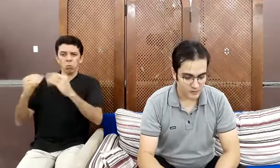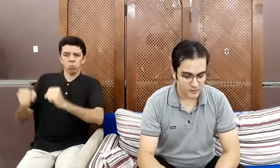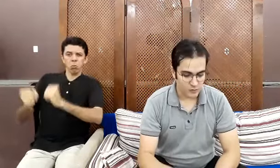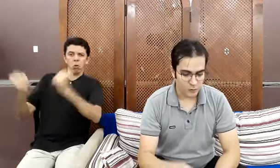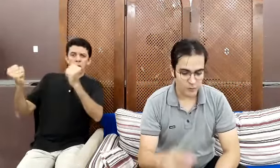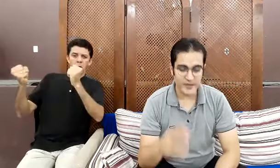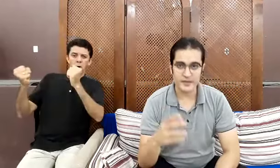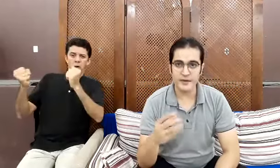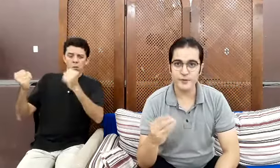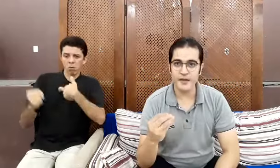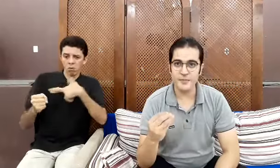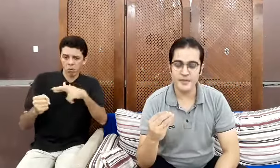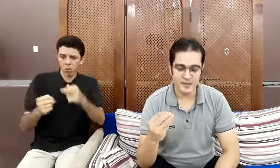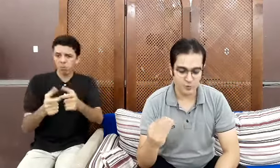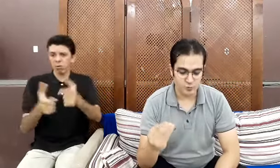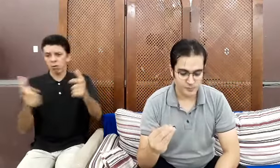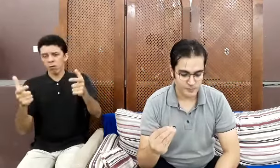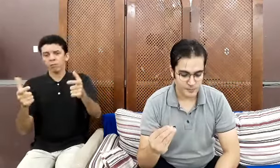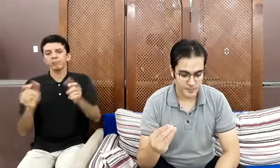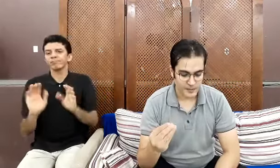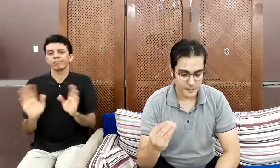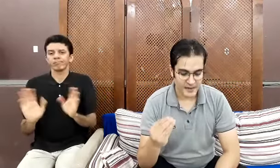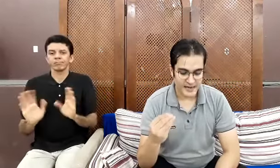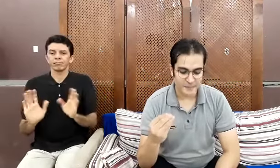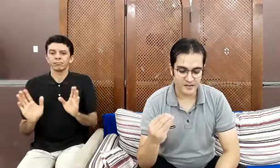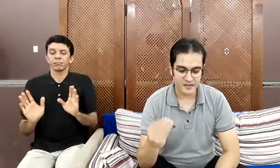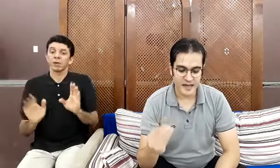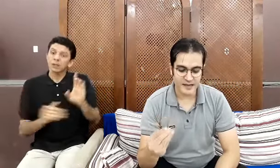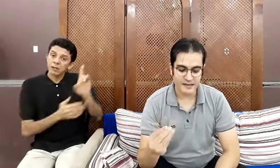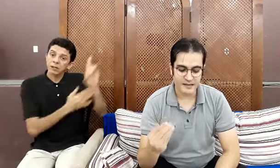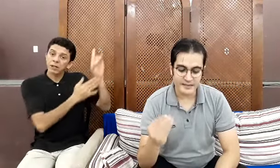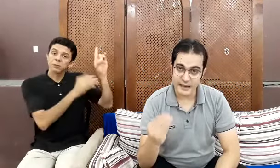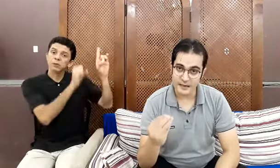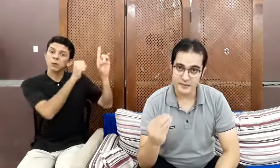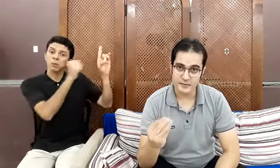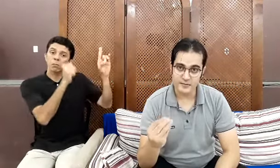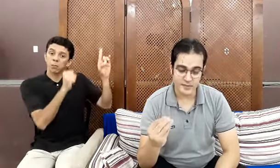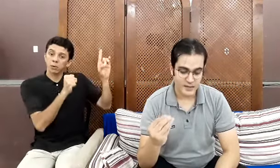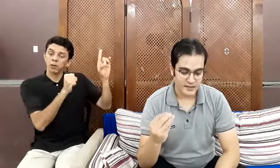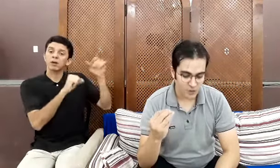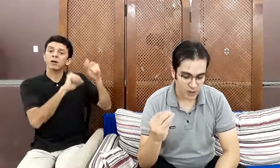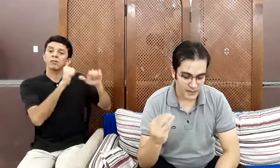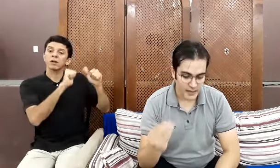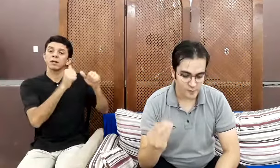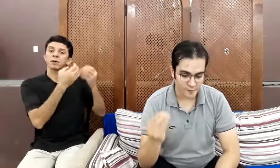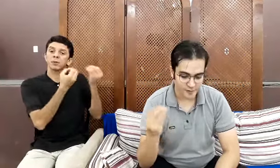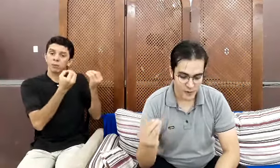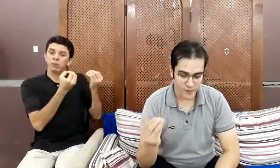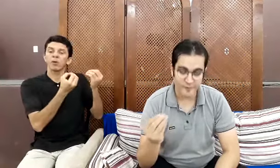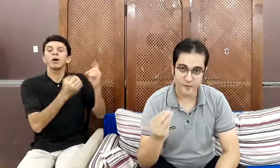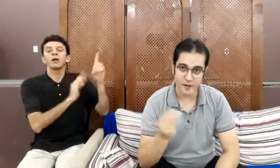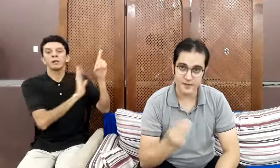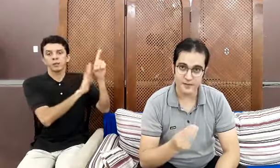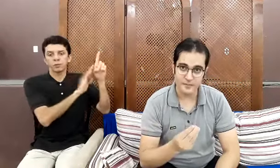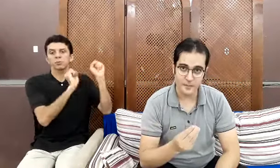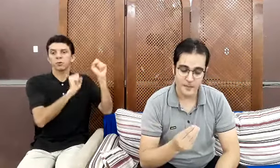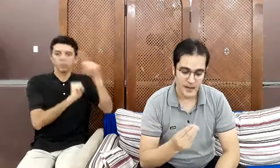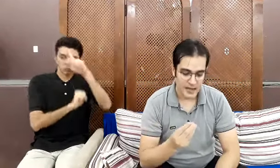mas o poder de Deus, ele é medido pela capacidade que tem de tornar o fraco em